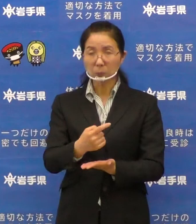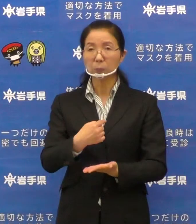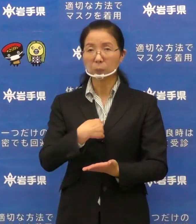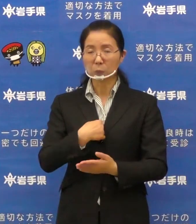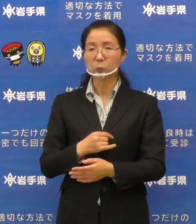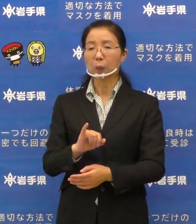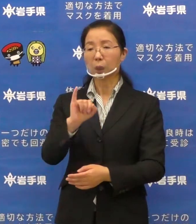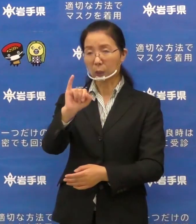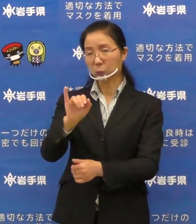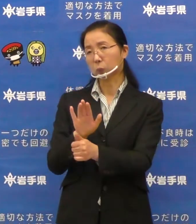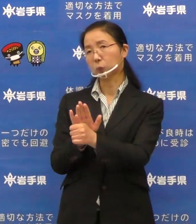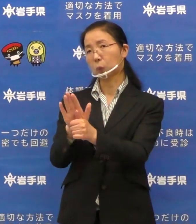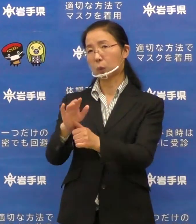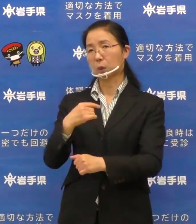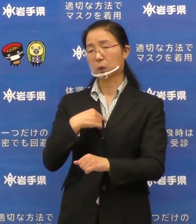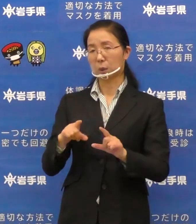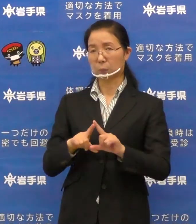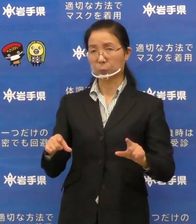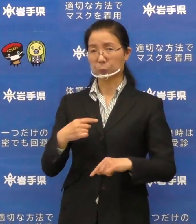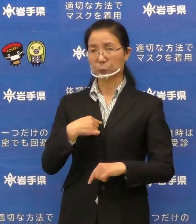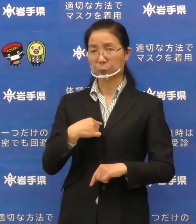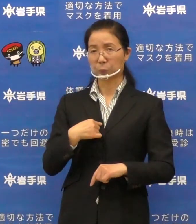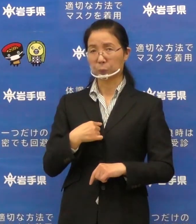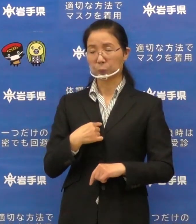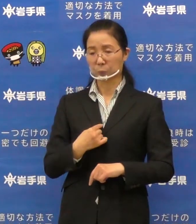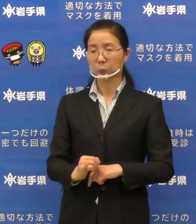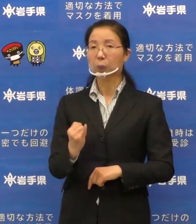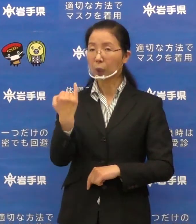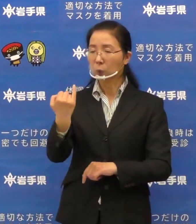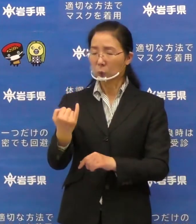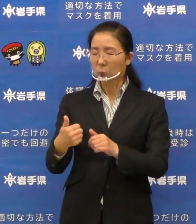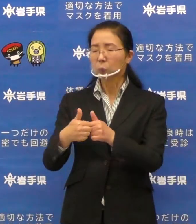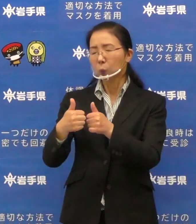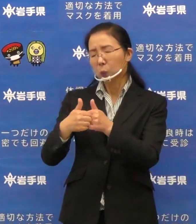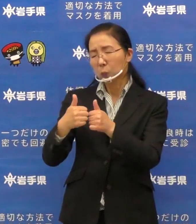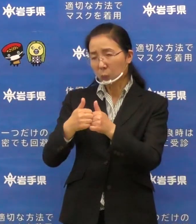応援し、また相談に乗ったりとか